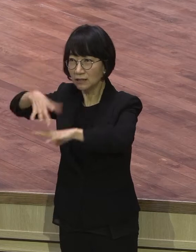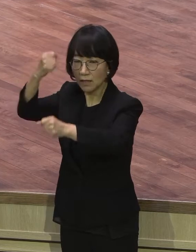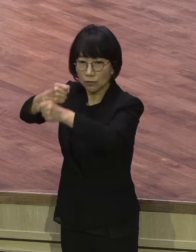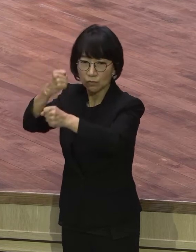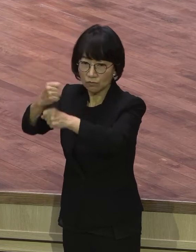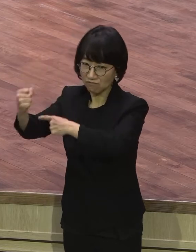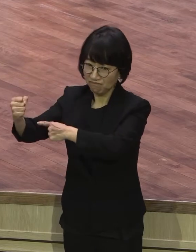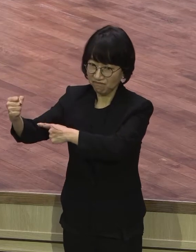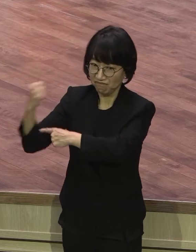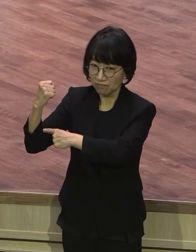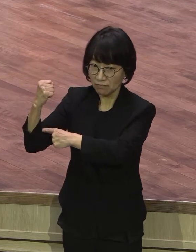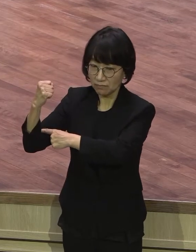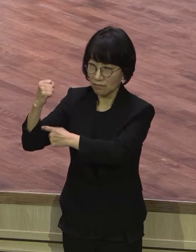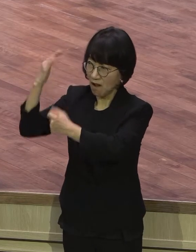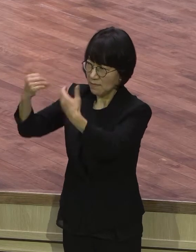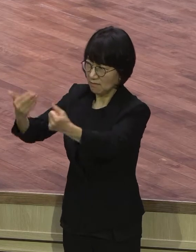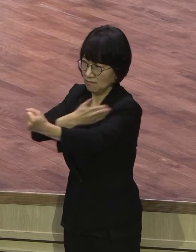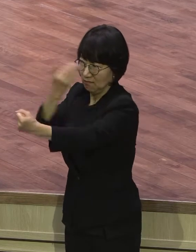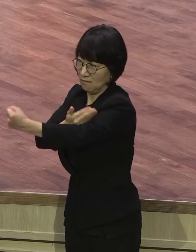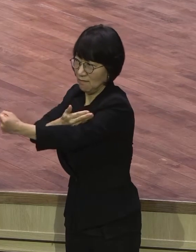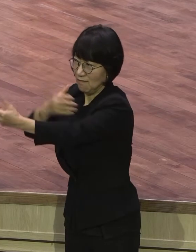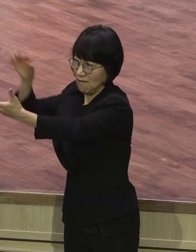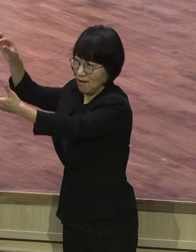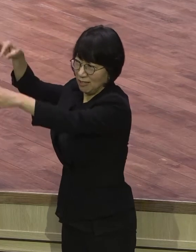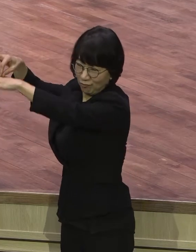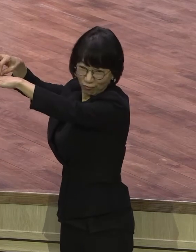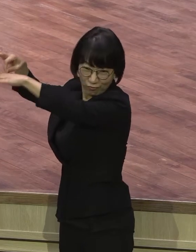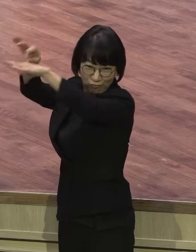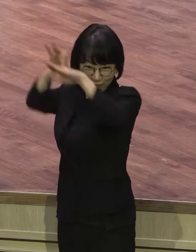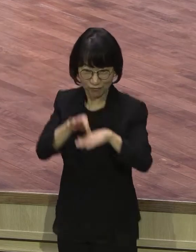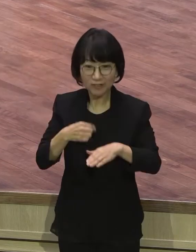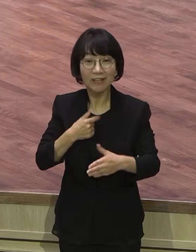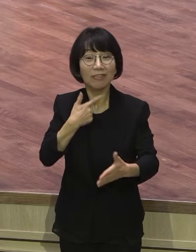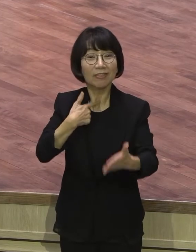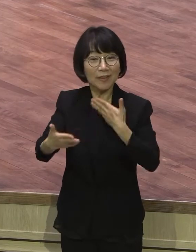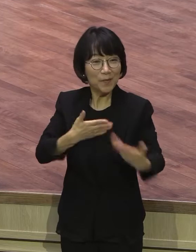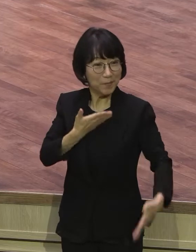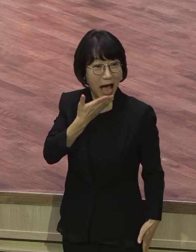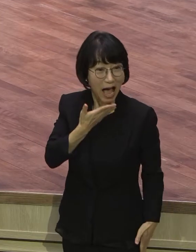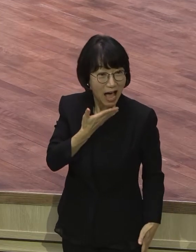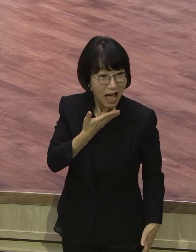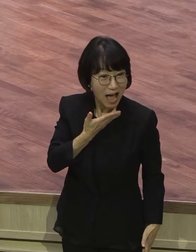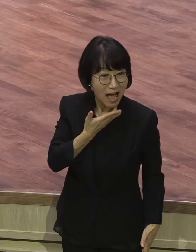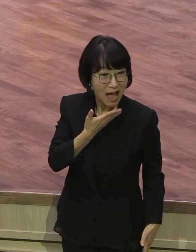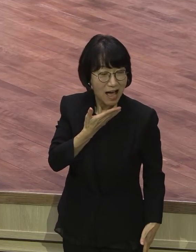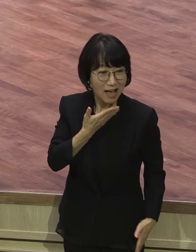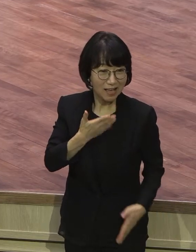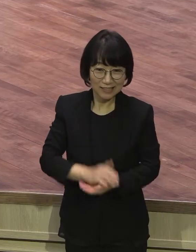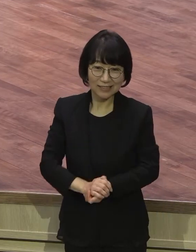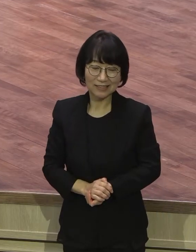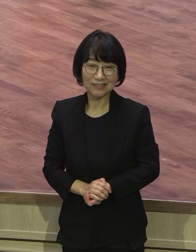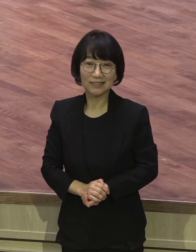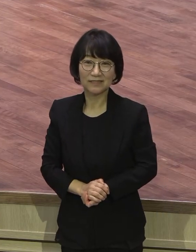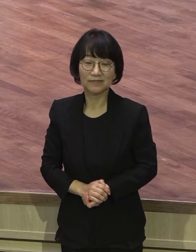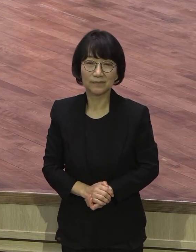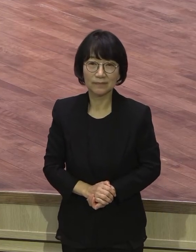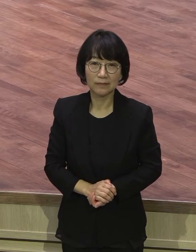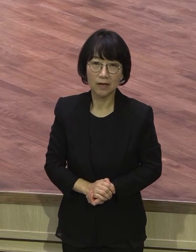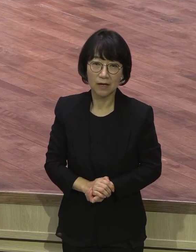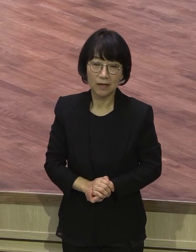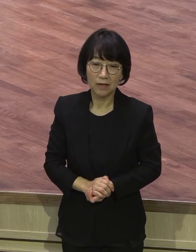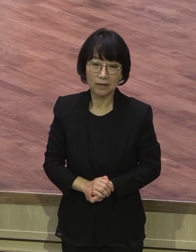하나님의 스케일을 체험할 수 있는 기회가 있어요. 하나님의 스케일, 이런 놀라운